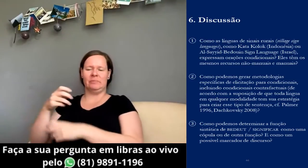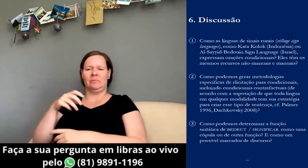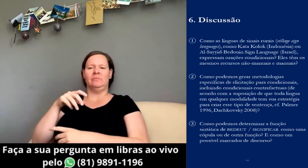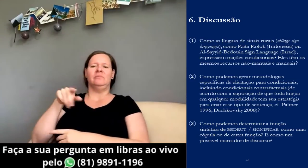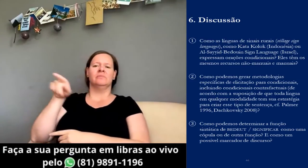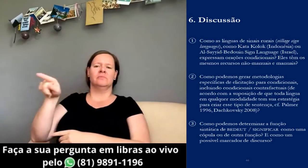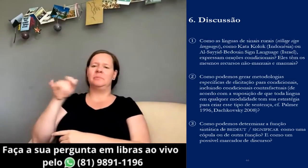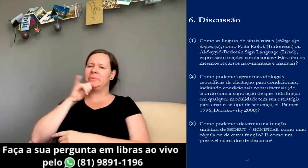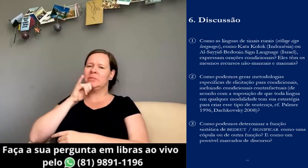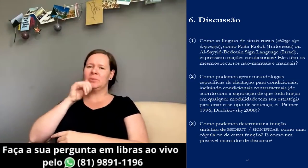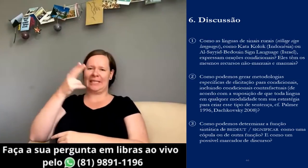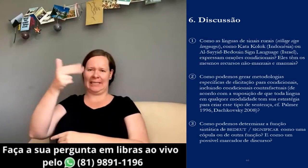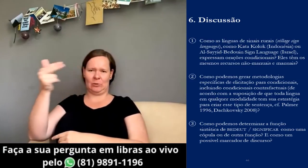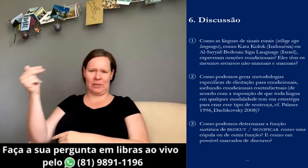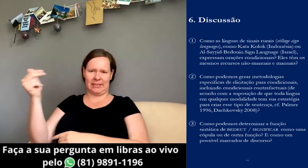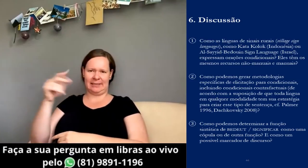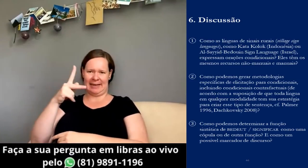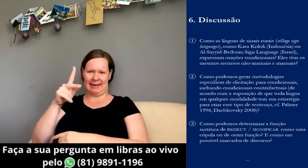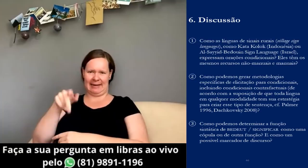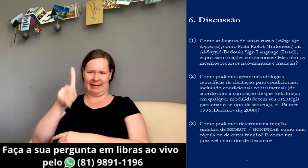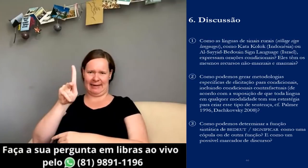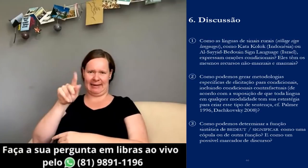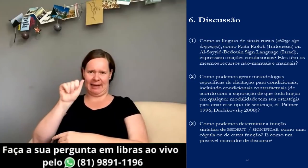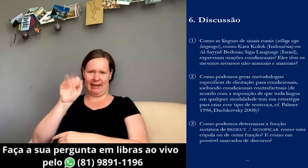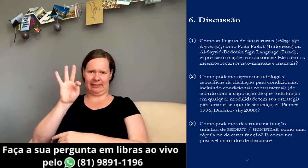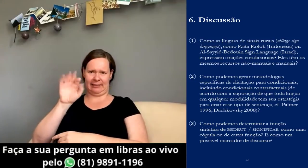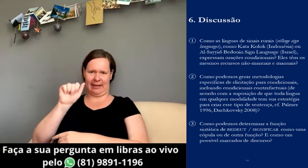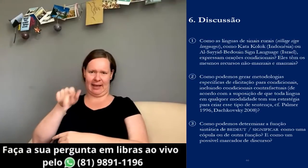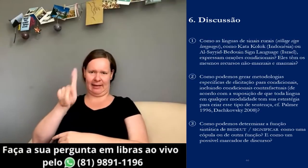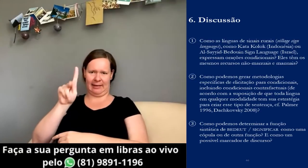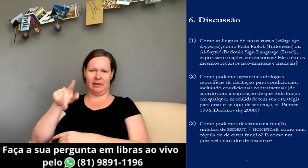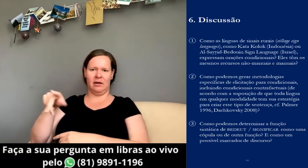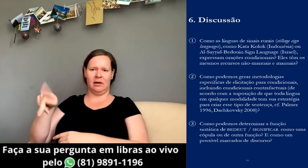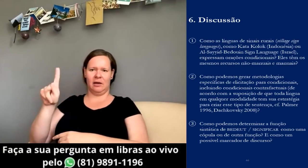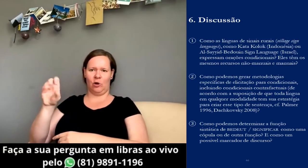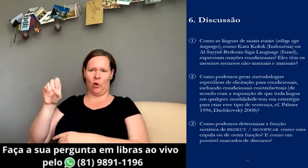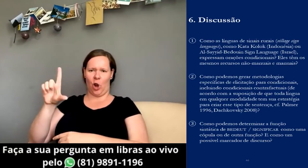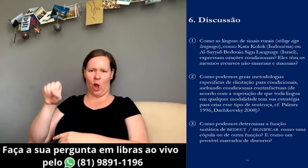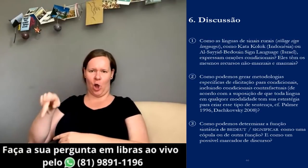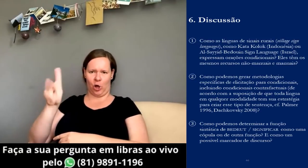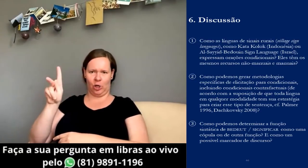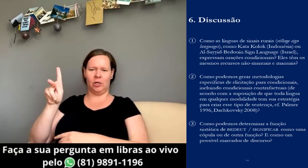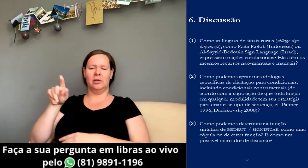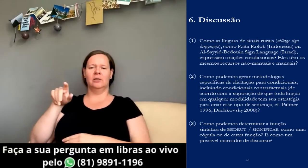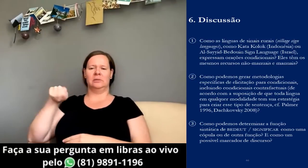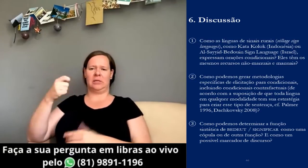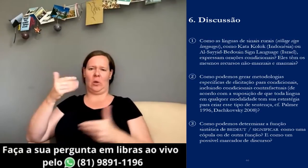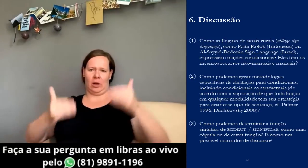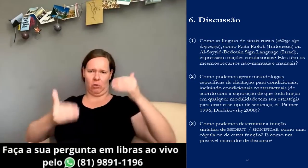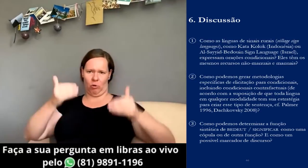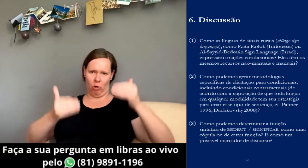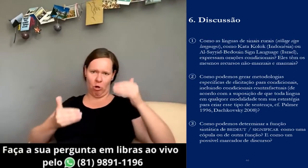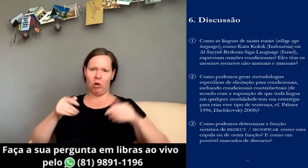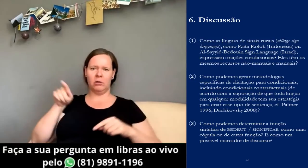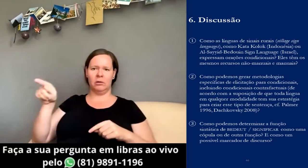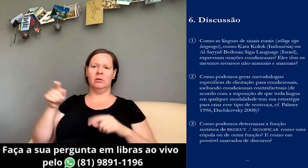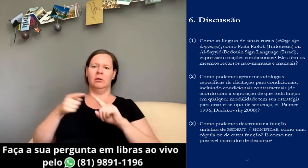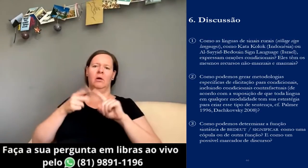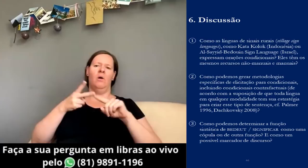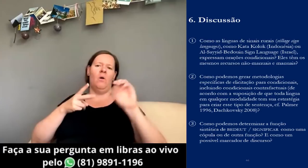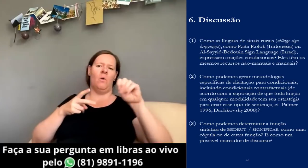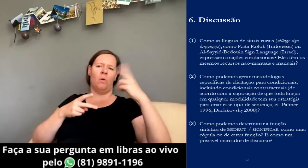pergunta que me inquieta é, por exemplo, se a gente olhar, por exemplo, a língua de sinais Katakoloq, que é uma